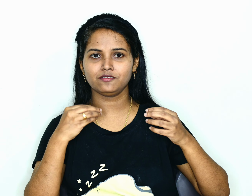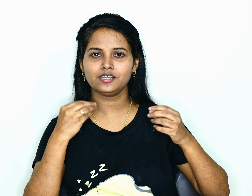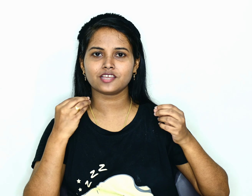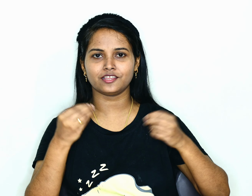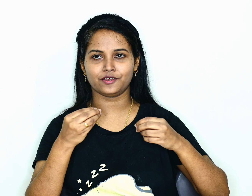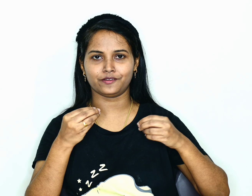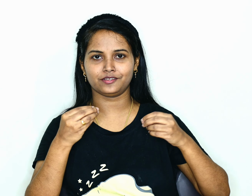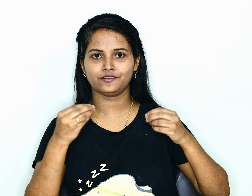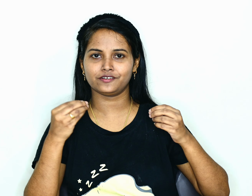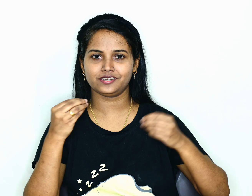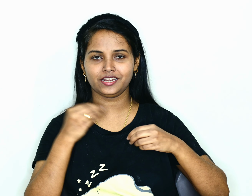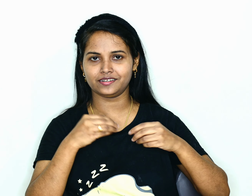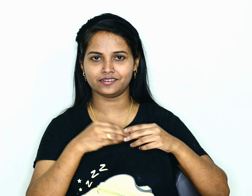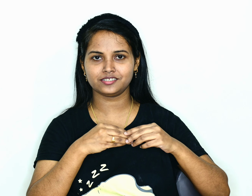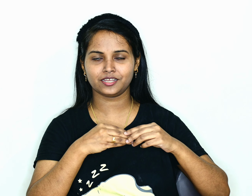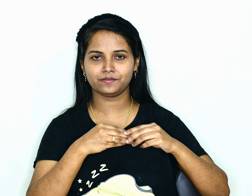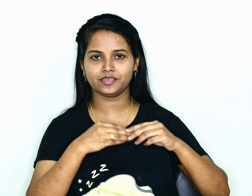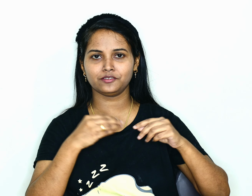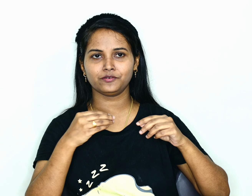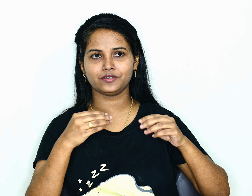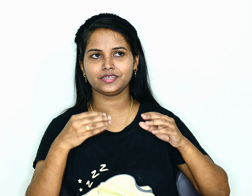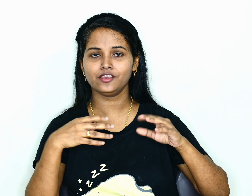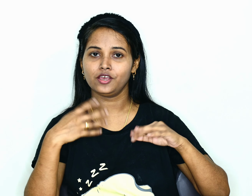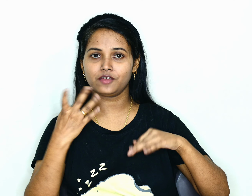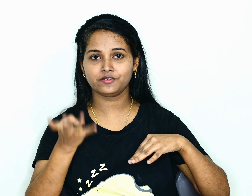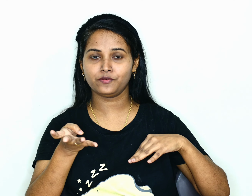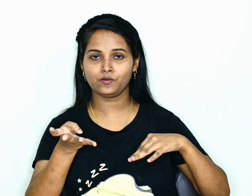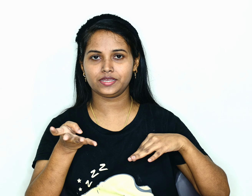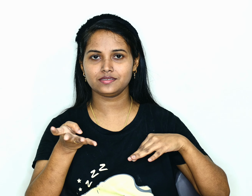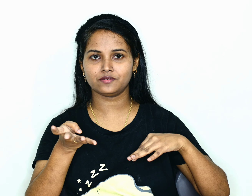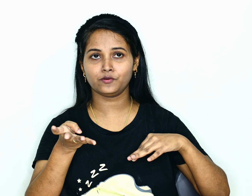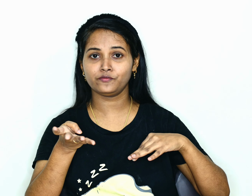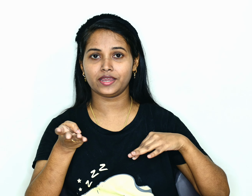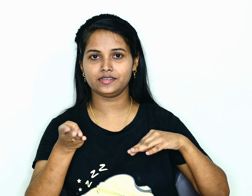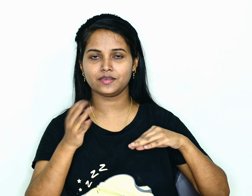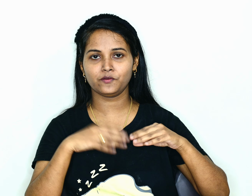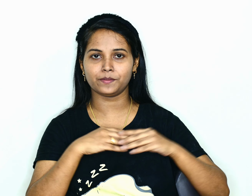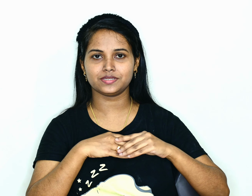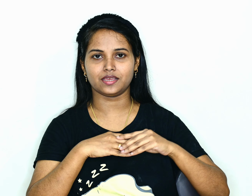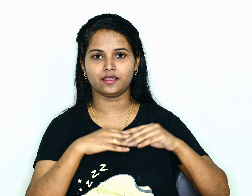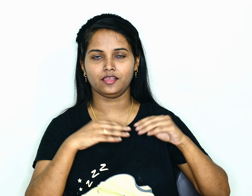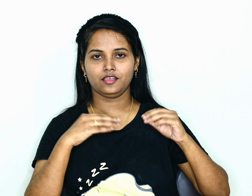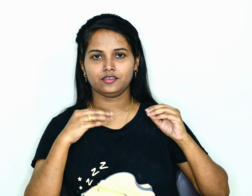थोड़ा ज़्यादा हो रहा है, तो डॉक्टर ने इंटरनल चेकअप किया तो वो बोले कि आफ्टर फोर टू फाइव डेज़ आपको वापस आना है।